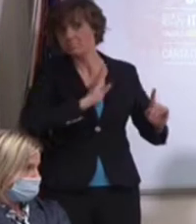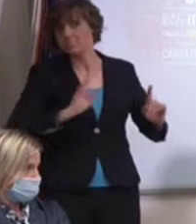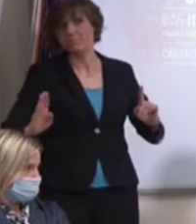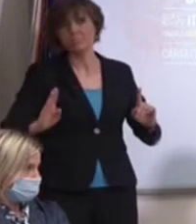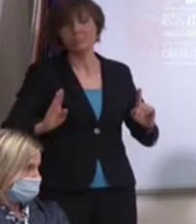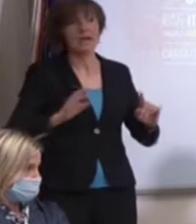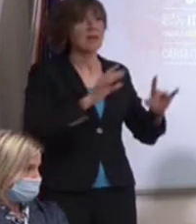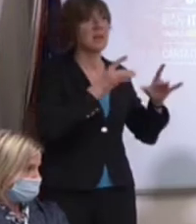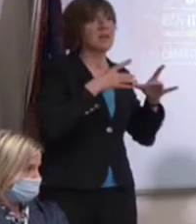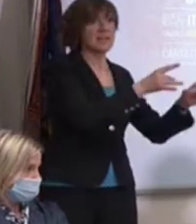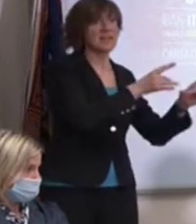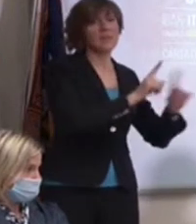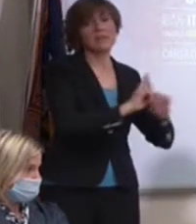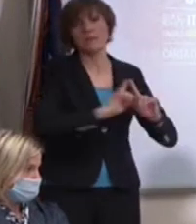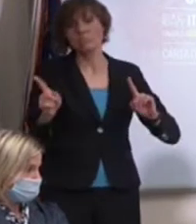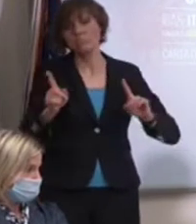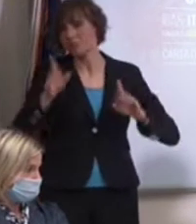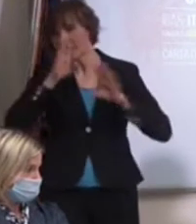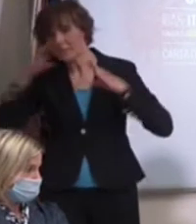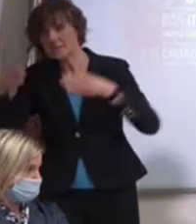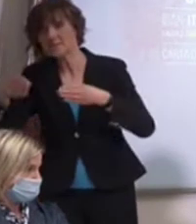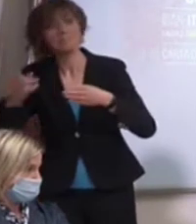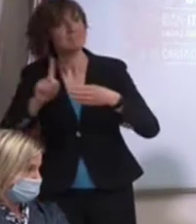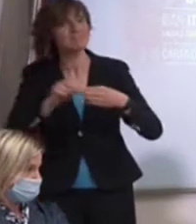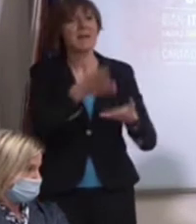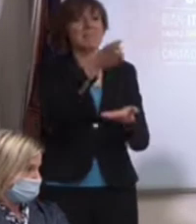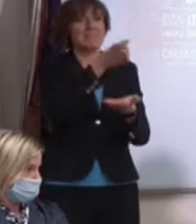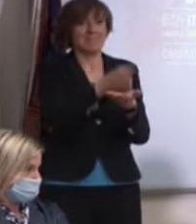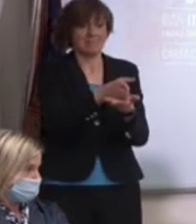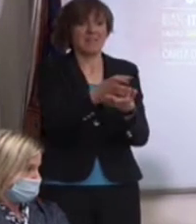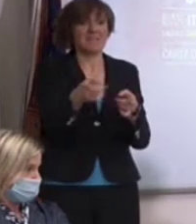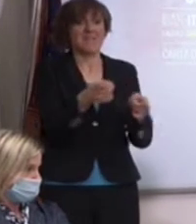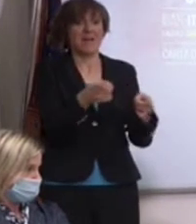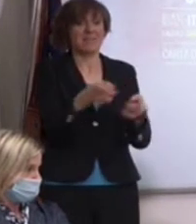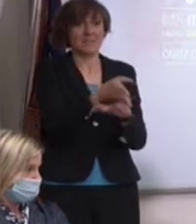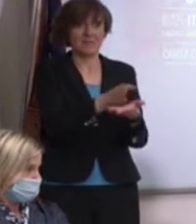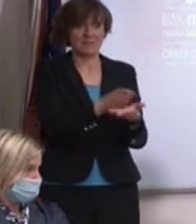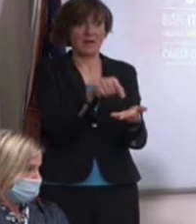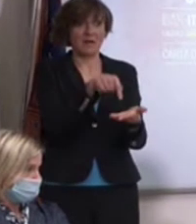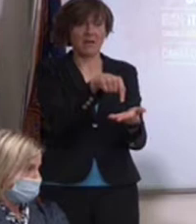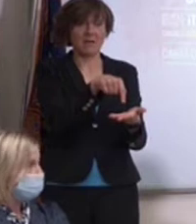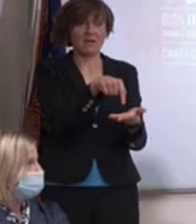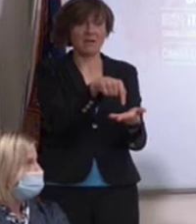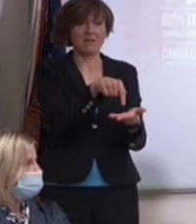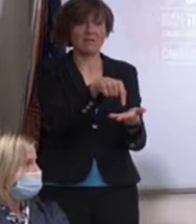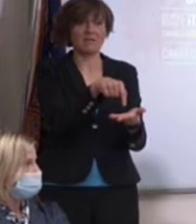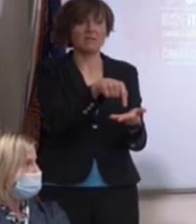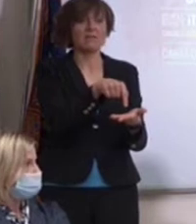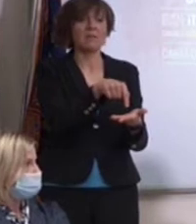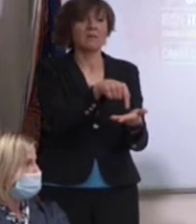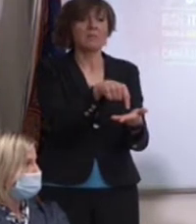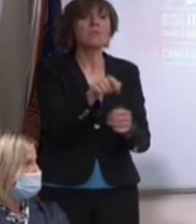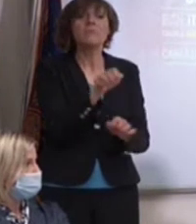casi indicati le indagini hanno accertato altre tre nuove positività che portano quindi i contagi a 5